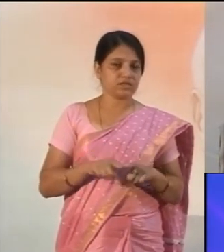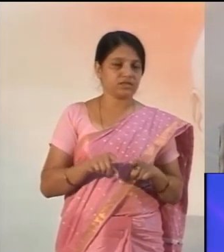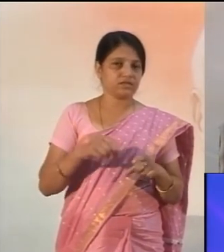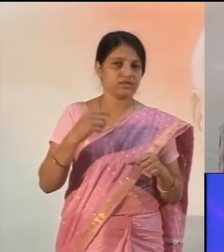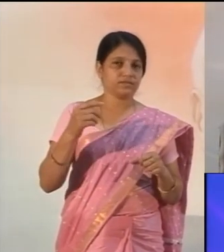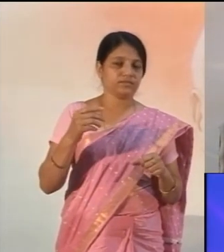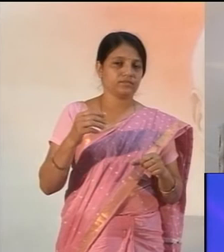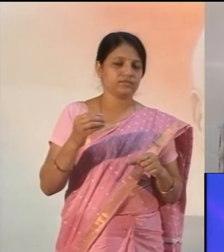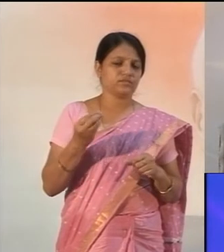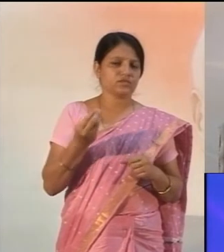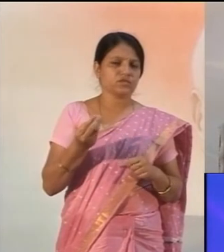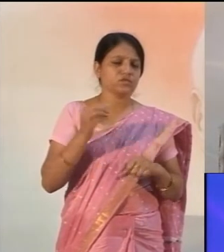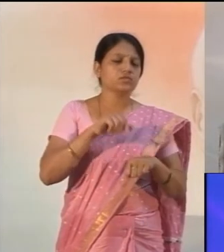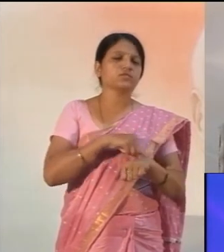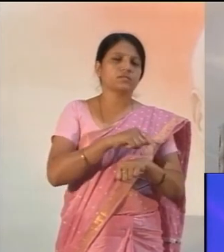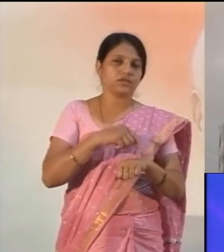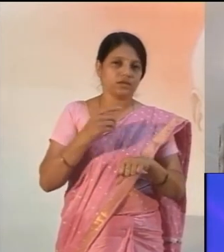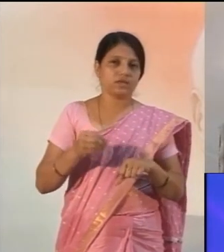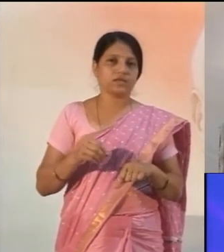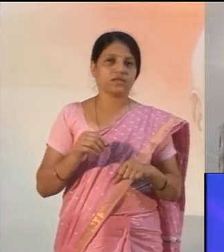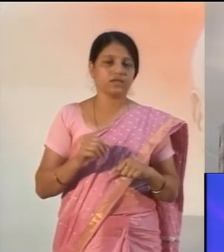कुछ समय निकालकर